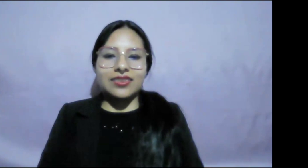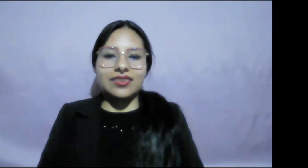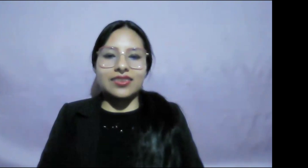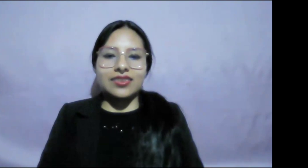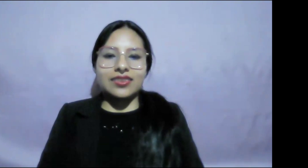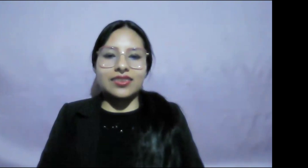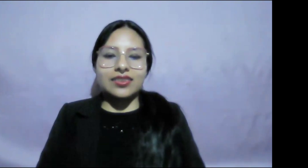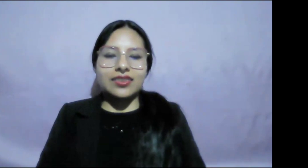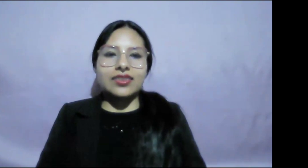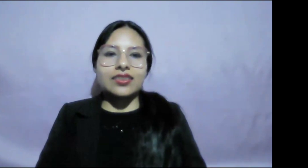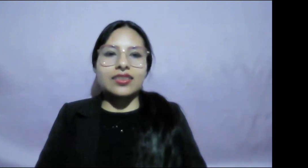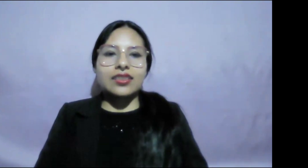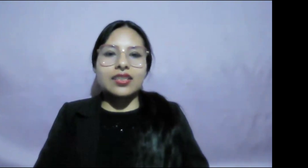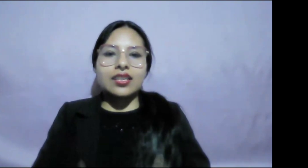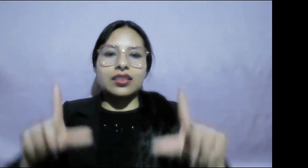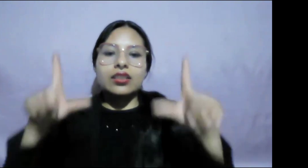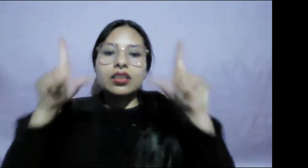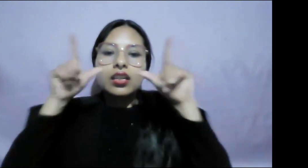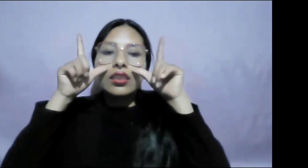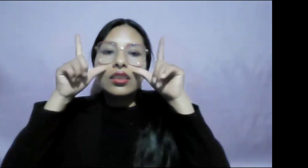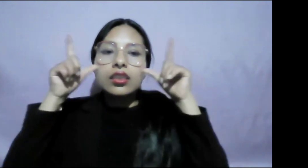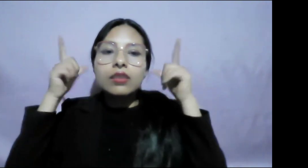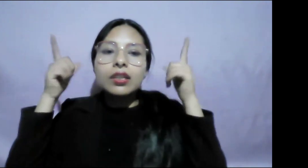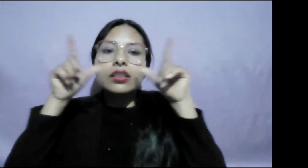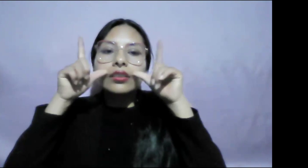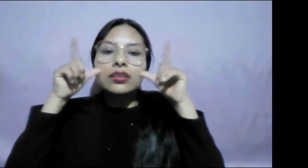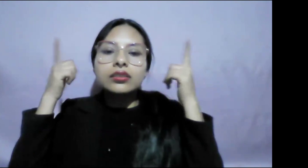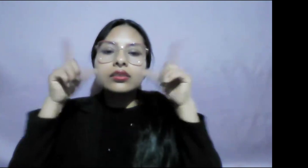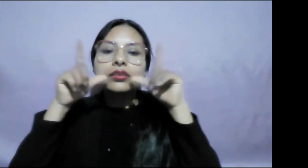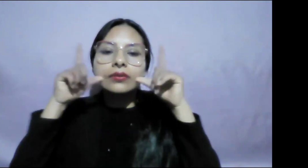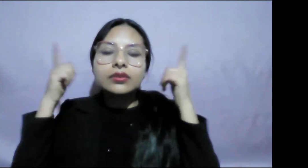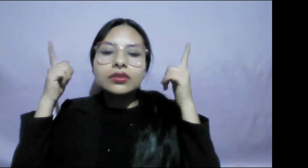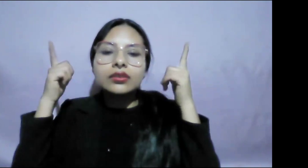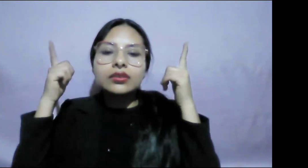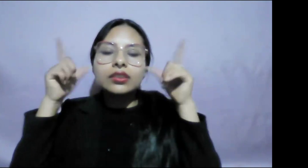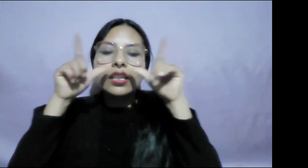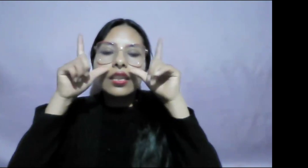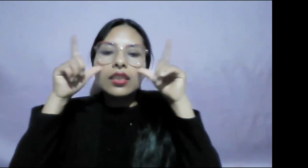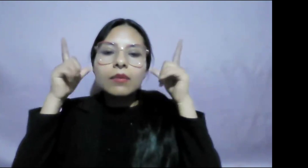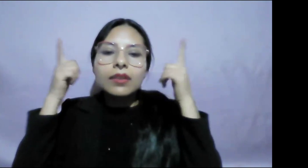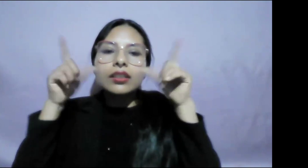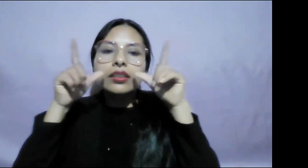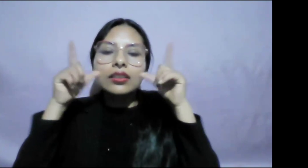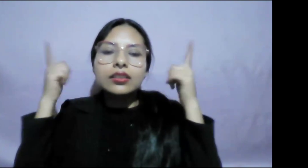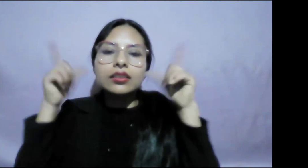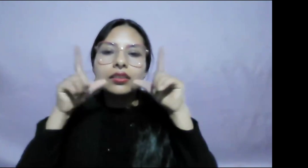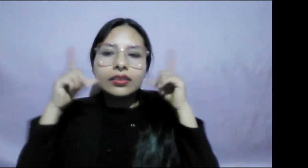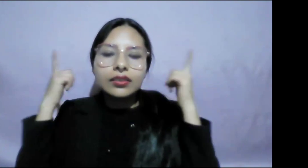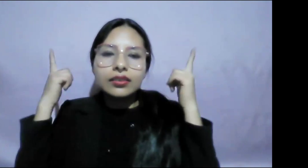comunidad Okay Rosario Reyes Qué bueno saber de ti muy bien